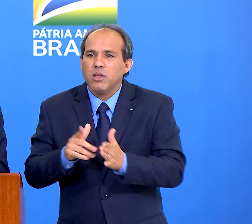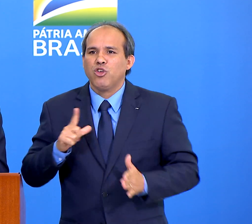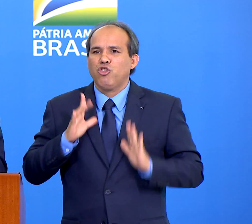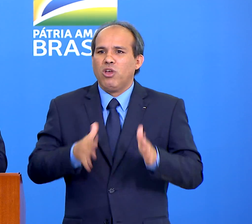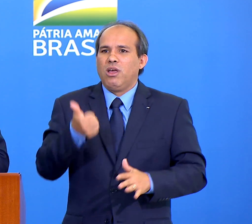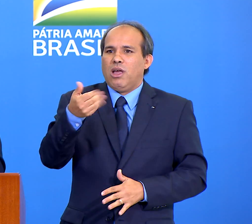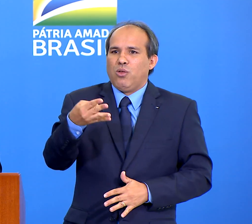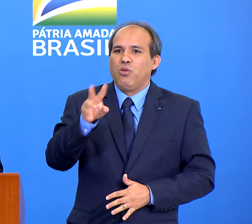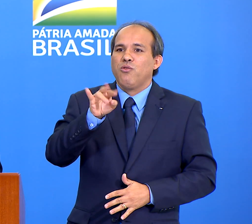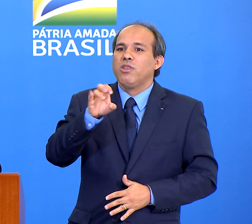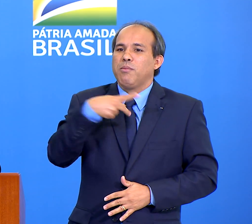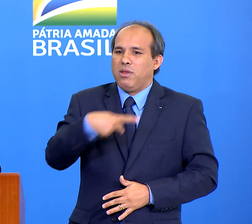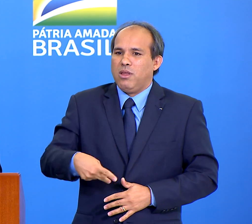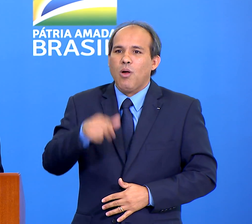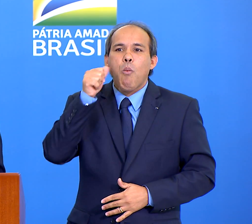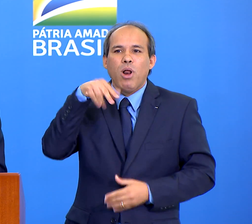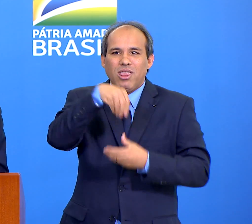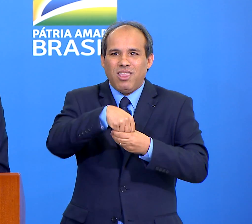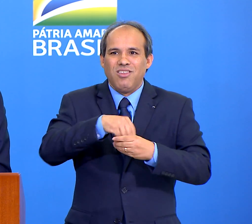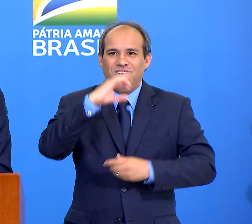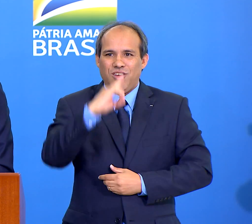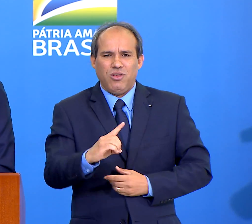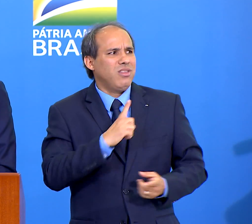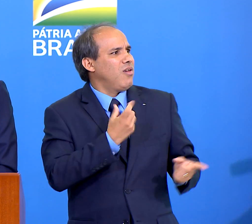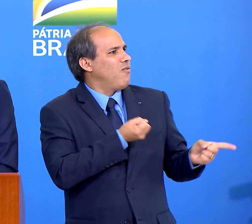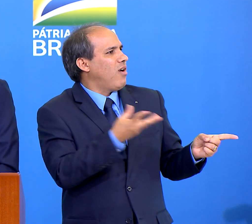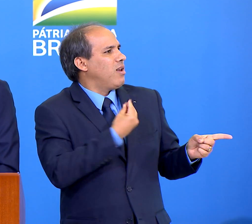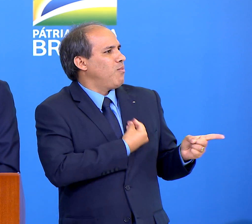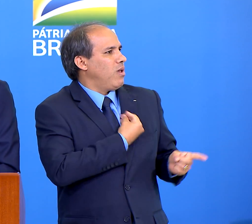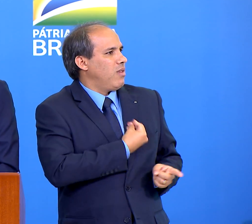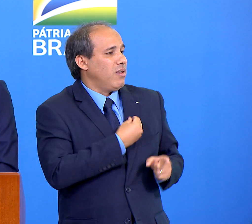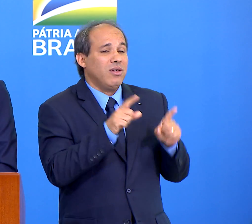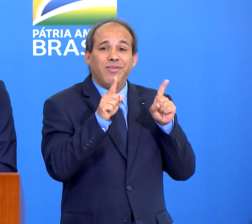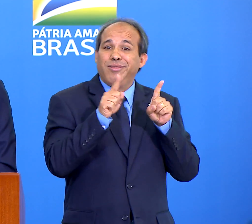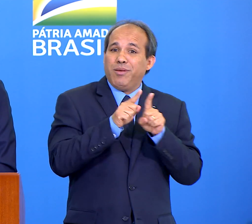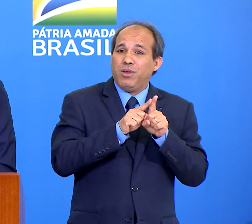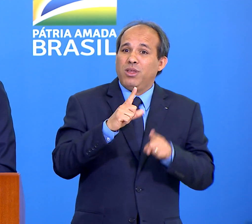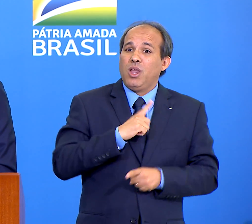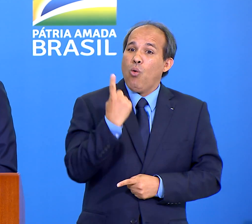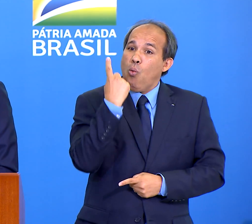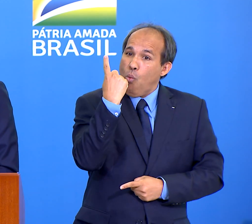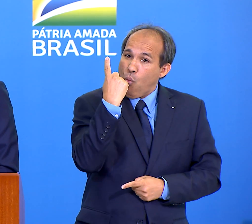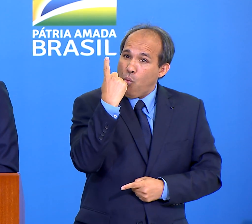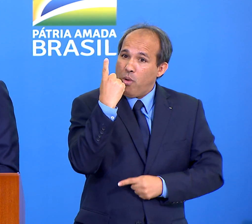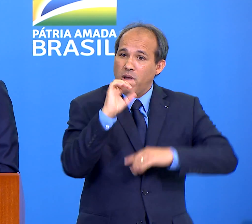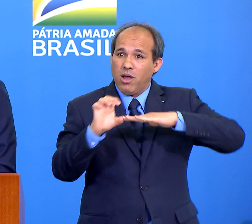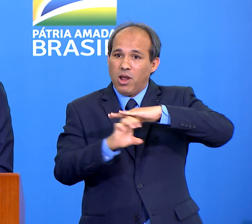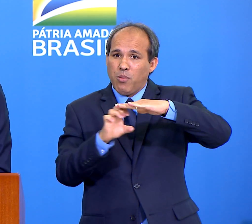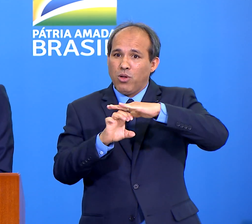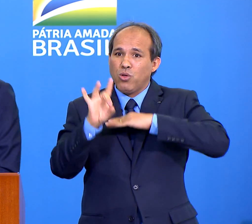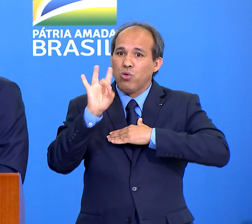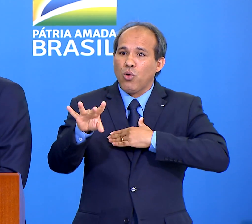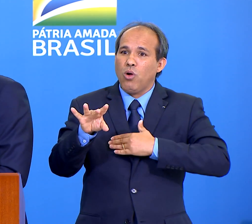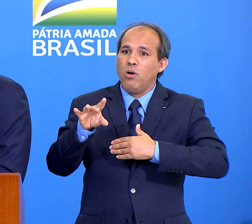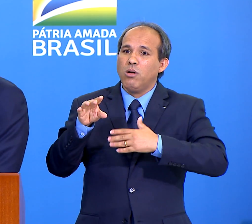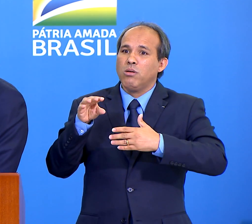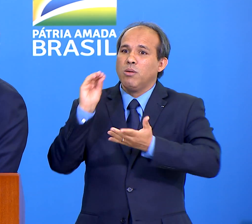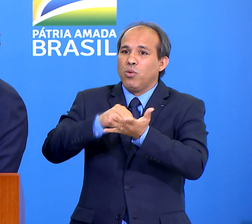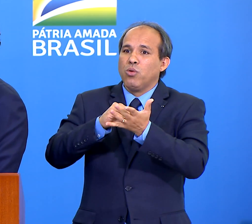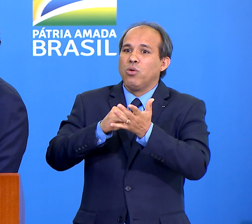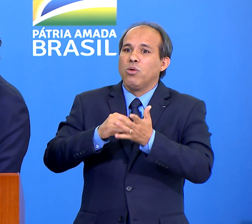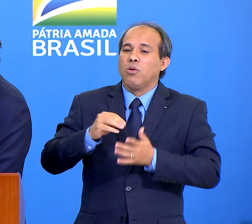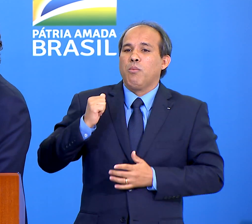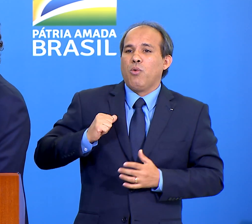vice-presidência diretoras várias estão aqui inclusive nós temos uma empresa só listada na bolsa de